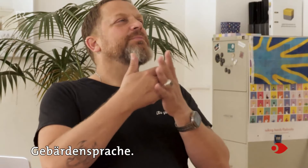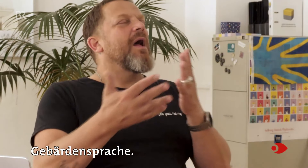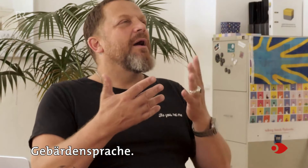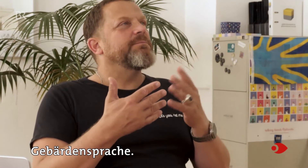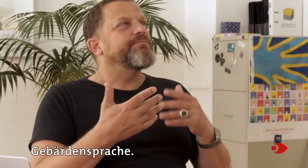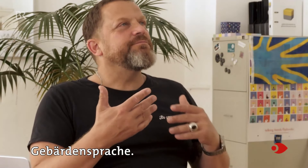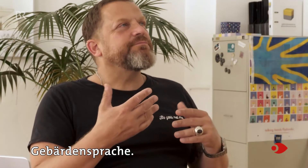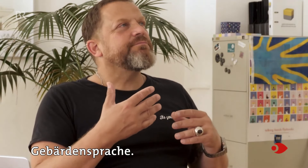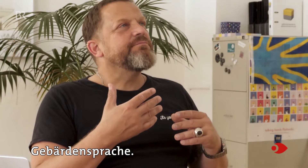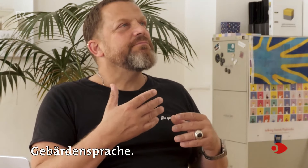Gebärdensprache.